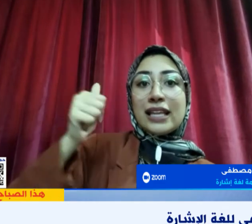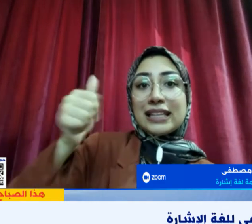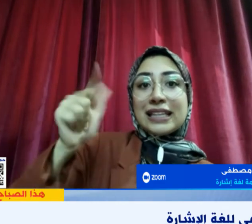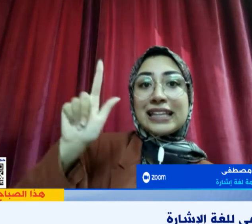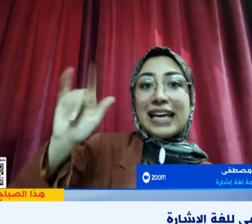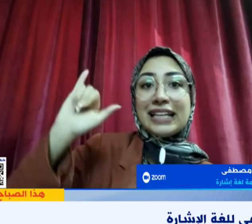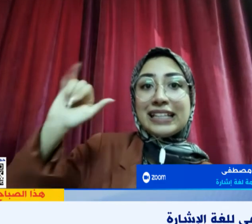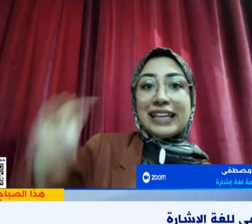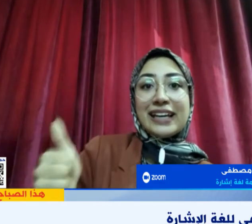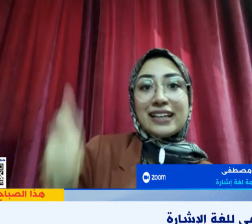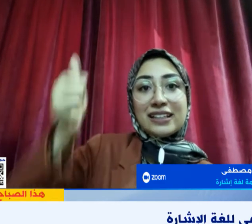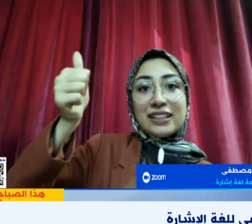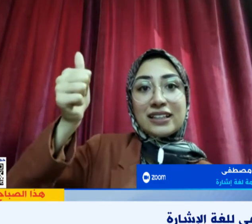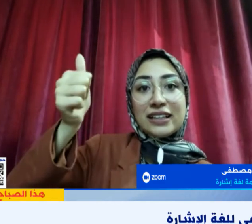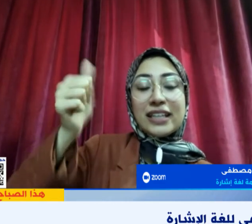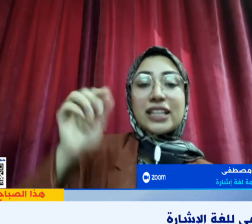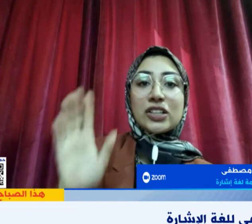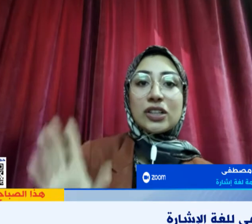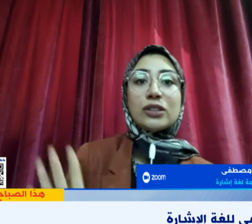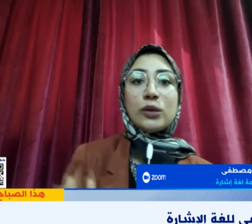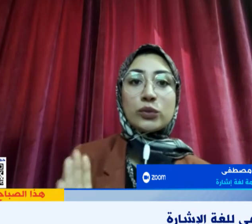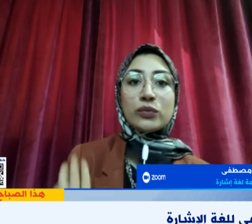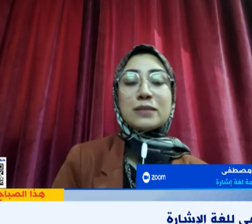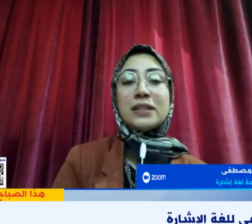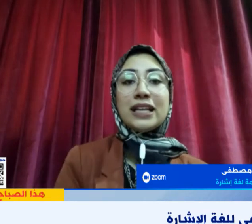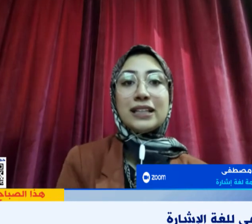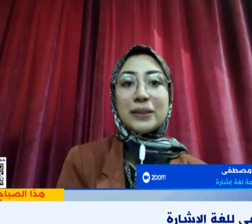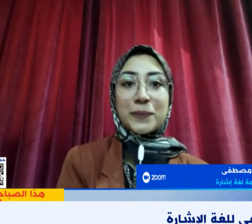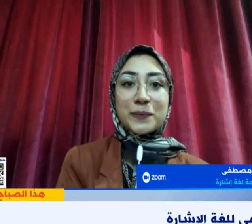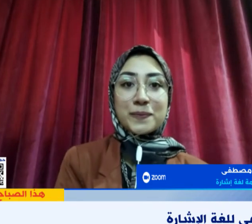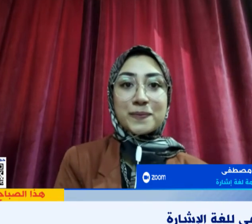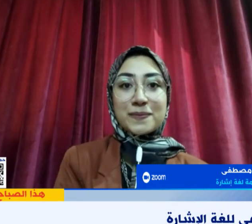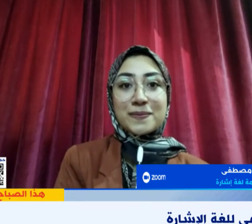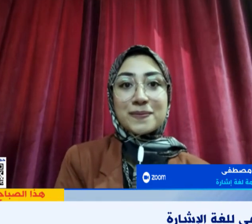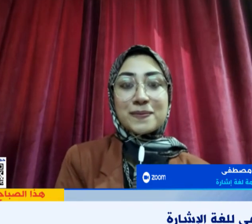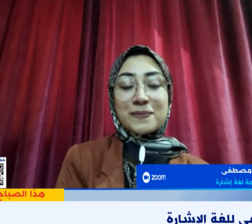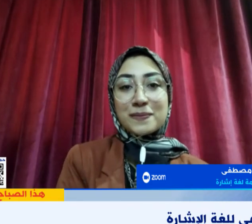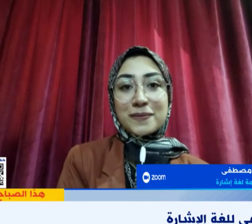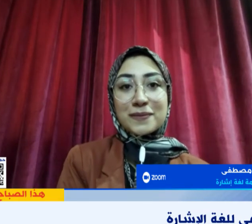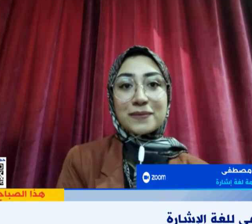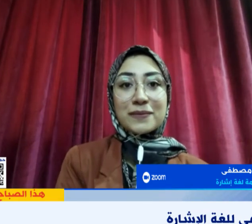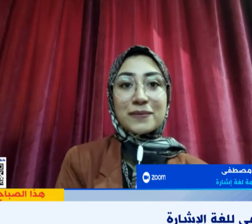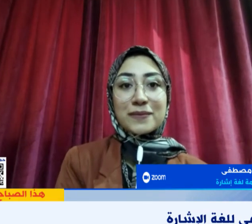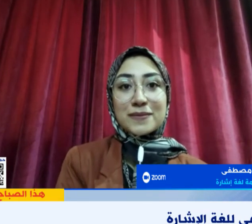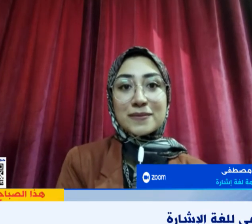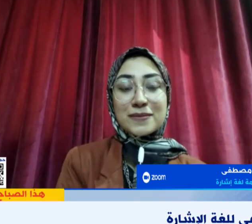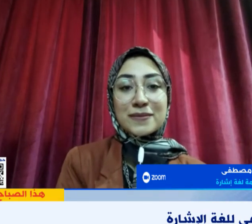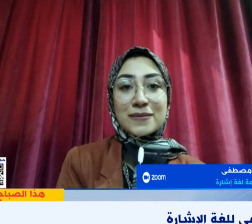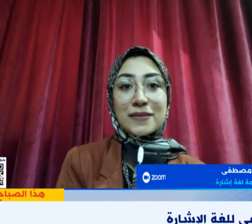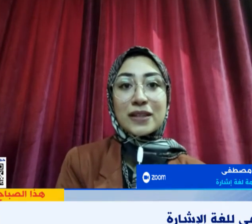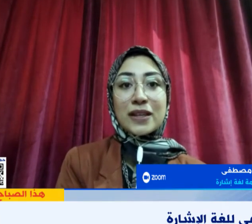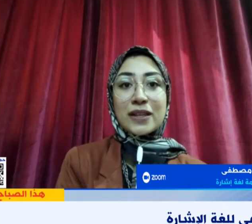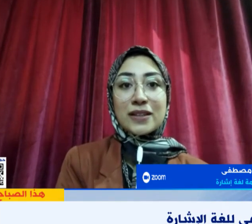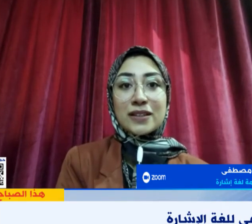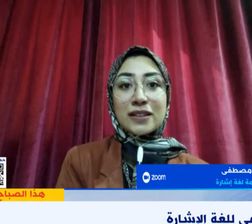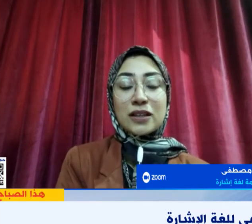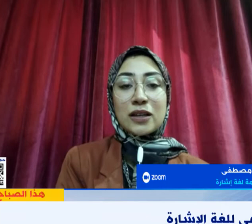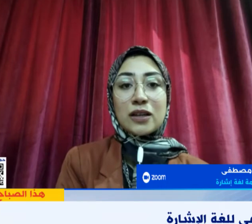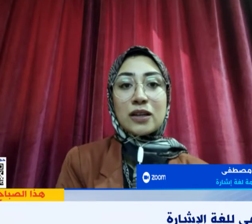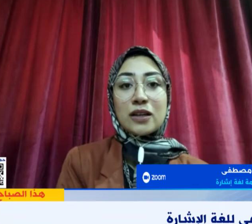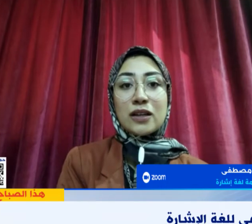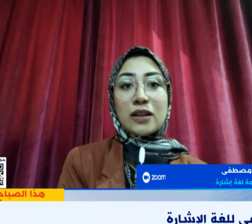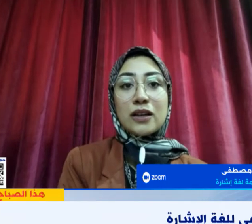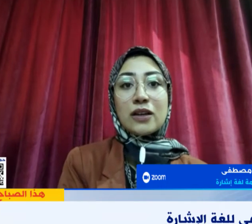يقول داليا، كده أنا نطقت حروف اسم داليا. طيب، يعني إحنا لو حفظنا هذه الأبجدية